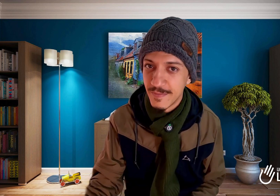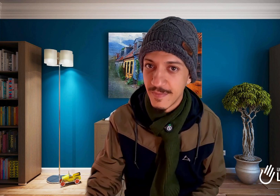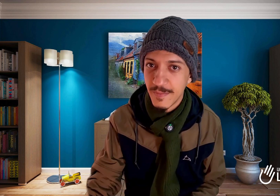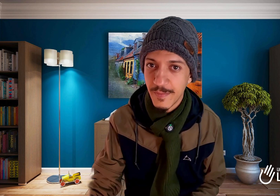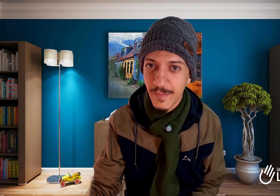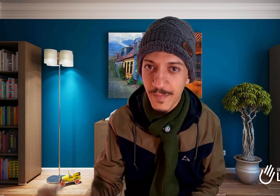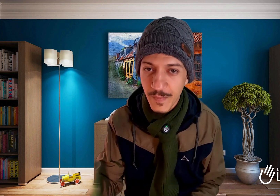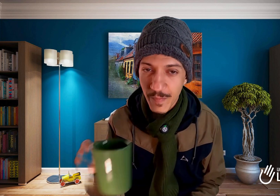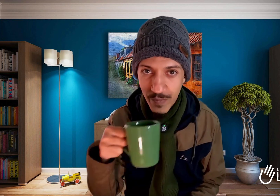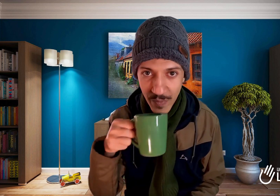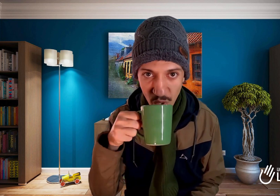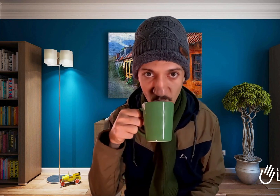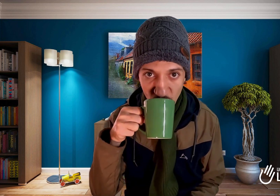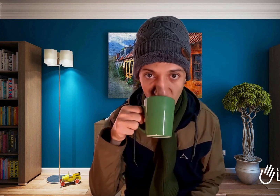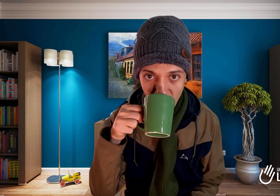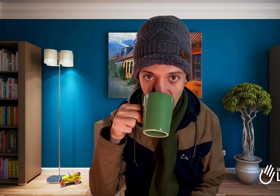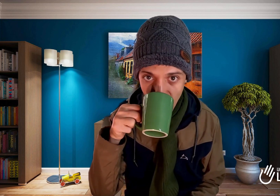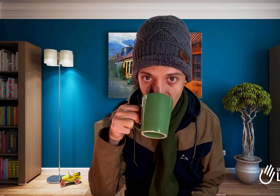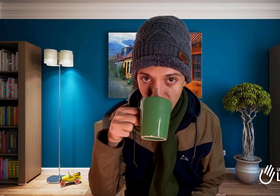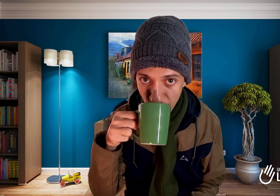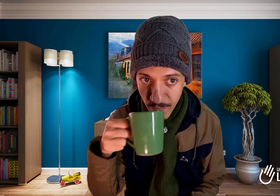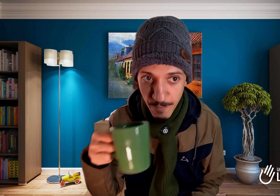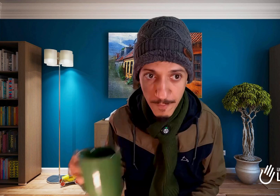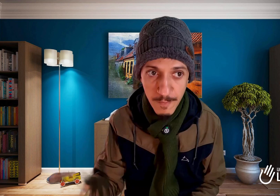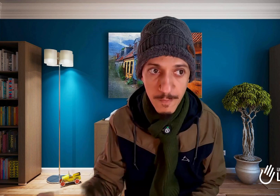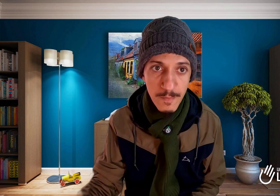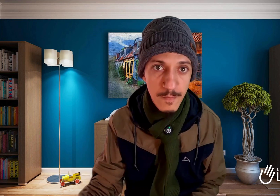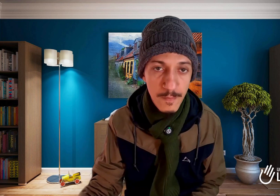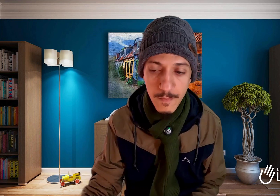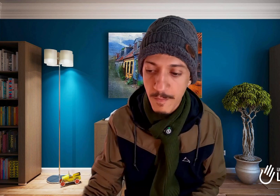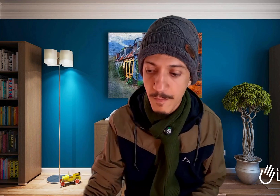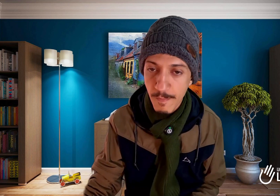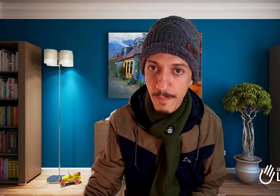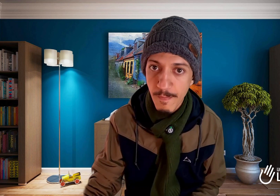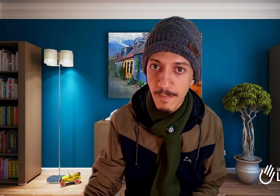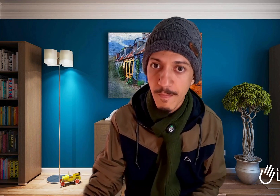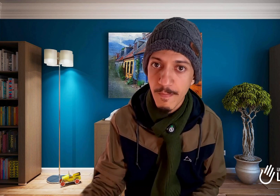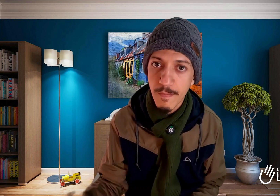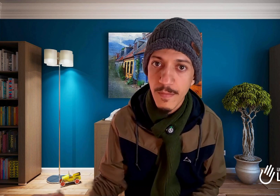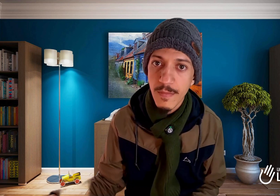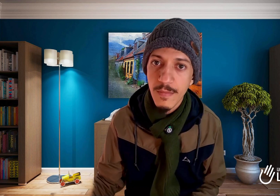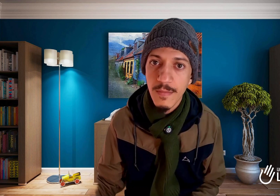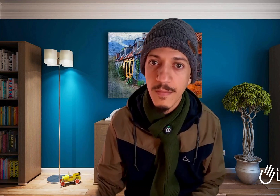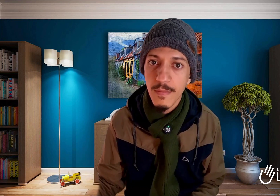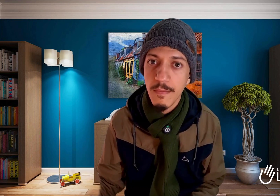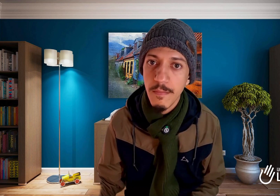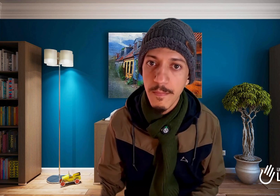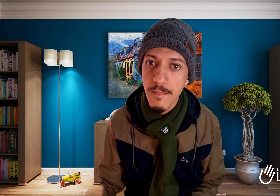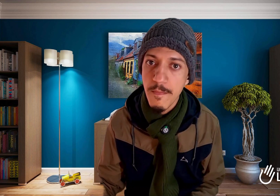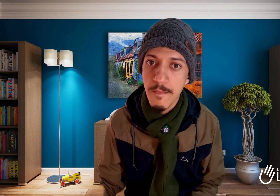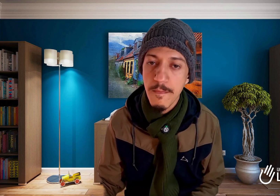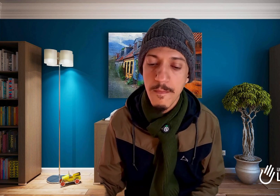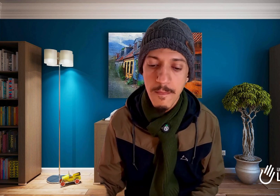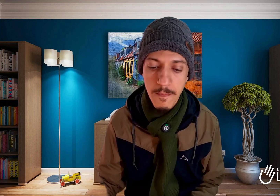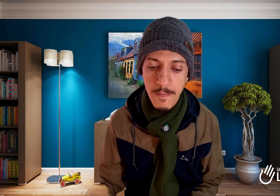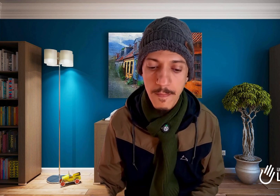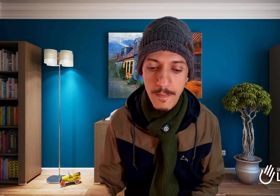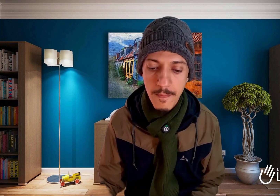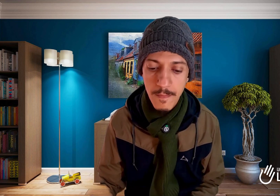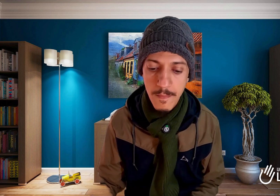A Mariana enviou um e-mail perguntando: como praticar a Libras no meu dia a dia e me manter